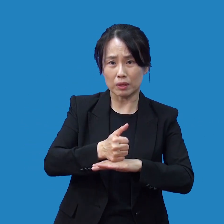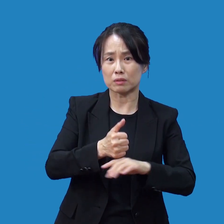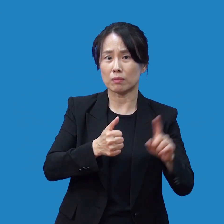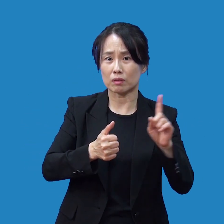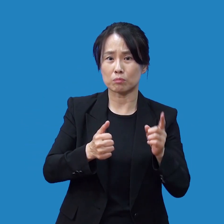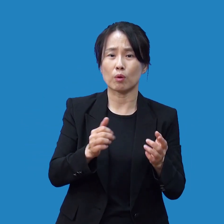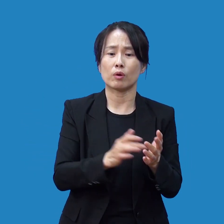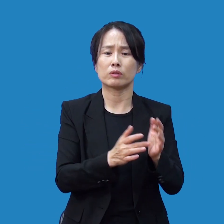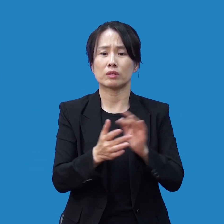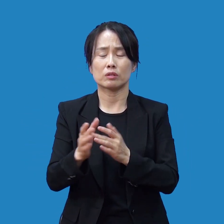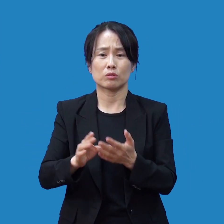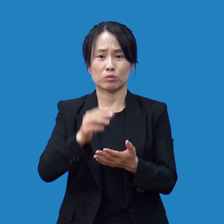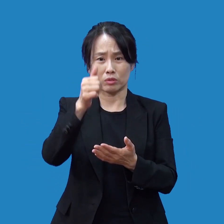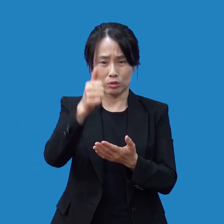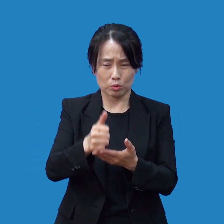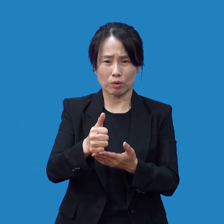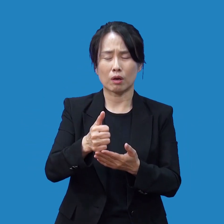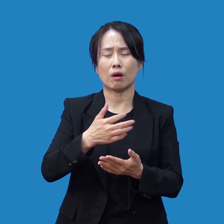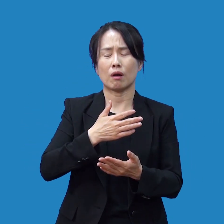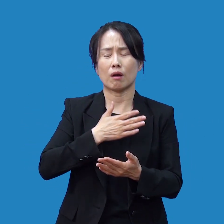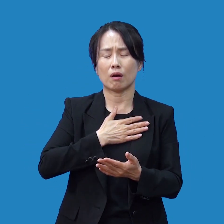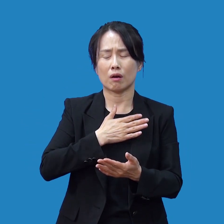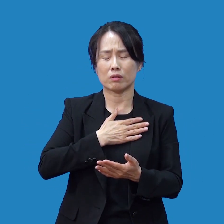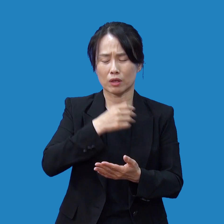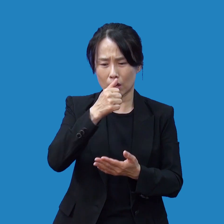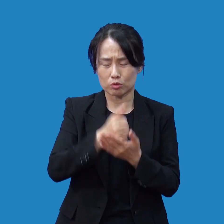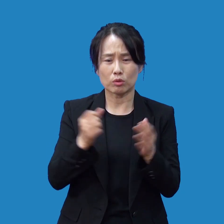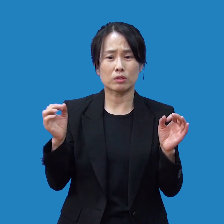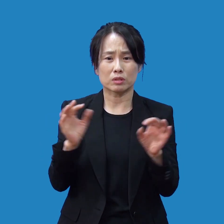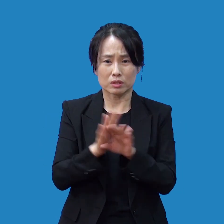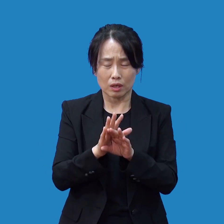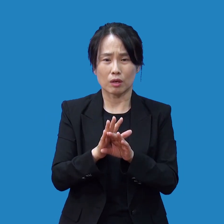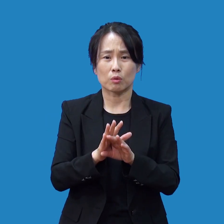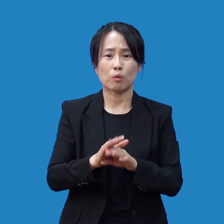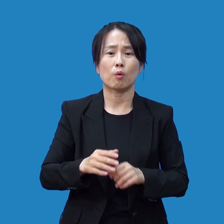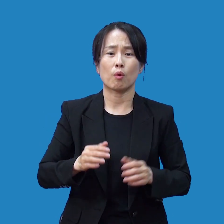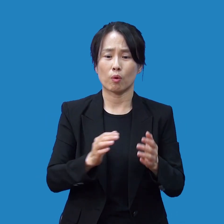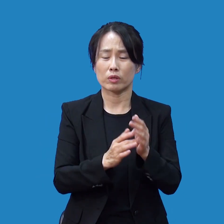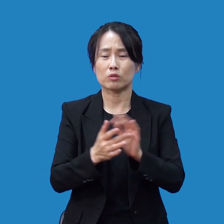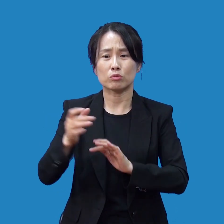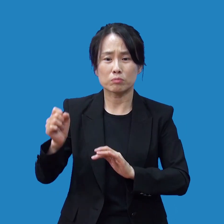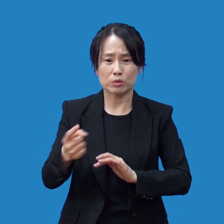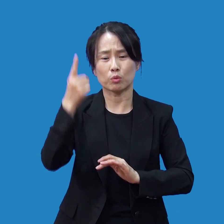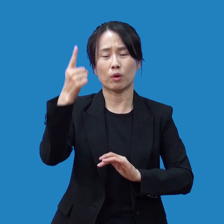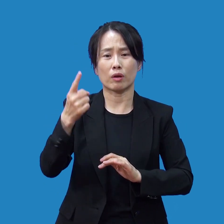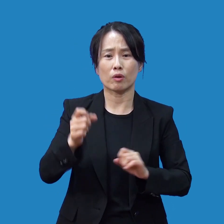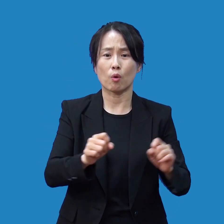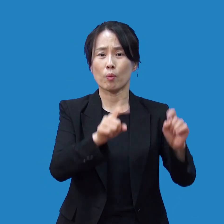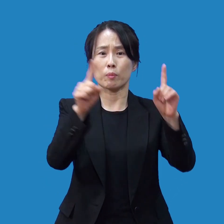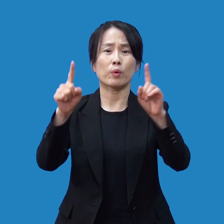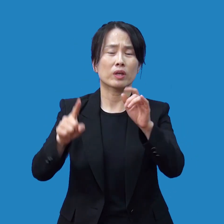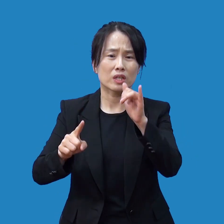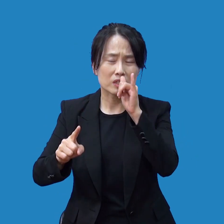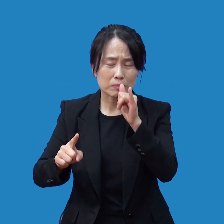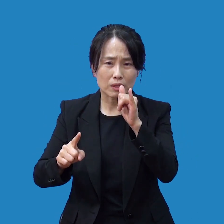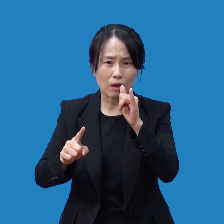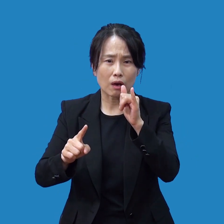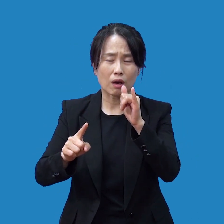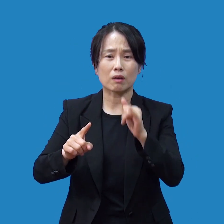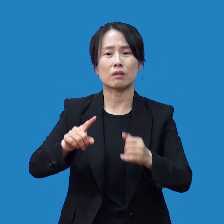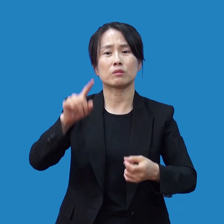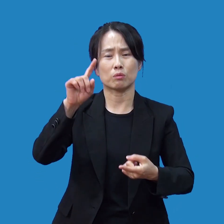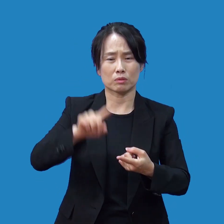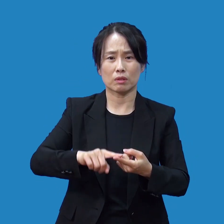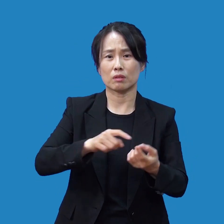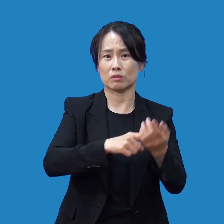그리스도를 통해 죄로 깨어진 온 만물의 회복이 이루어진다는 진리를 성도들에게 밝히 드러내어 줍니다.